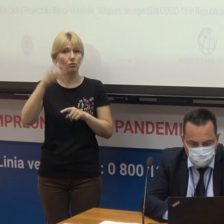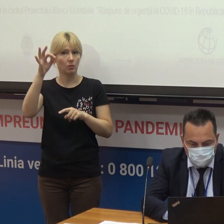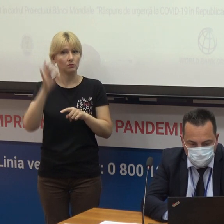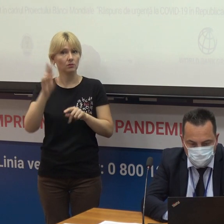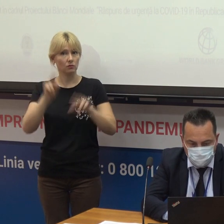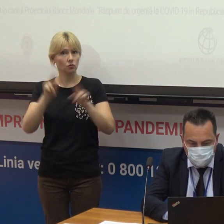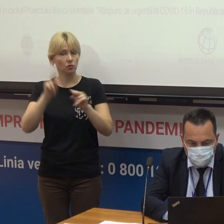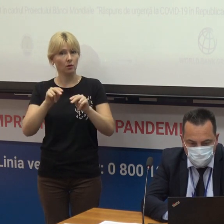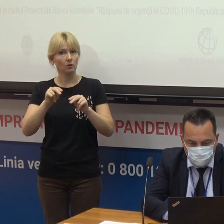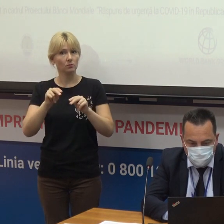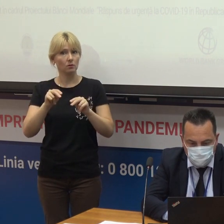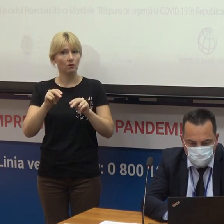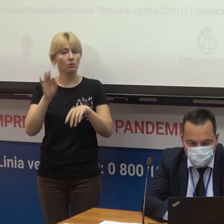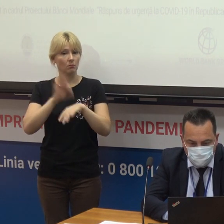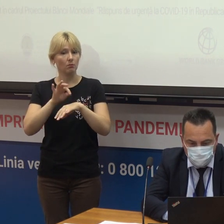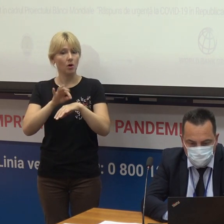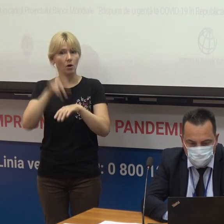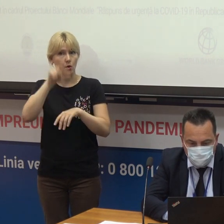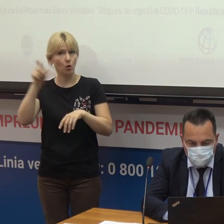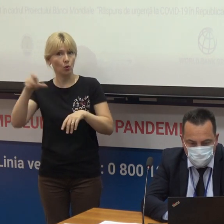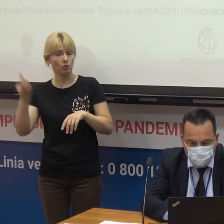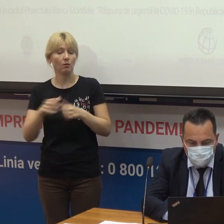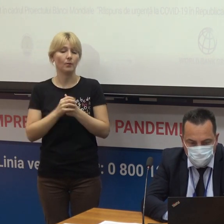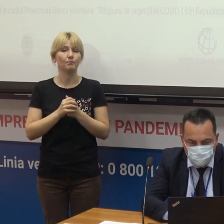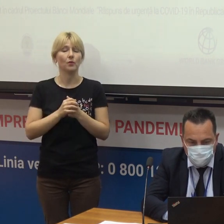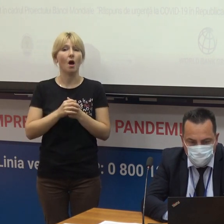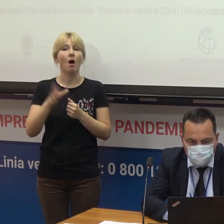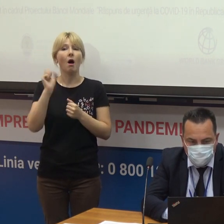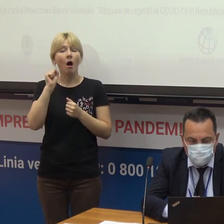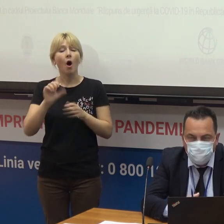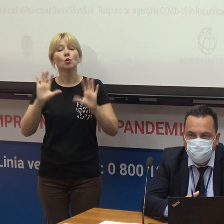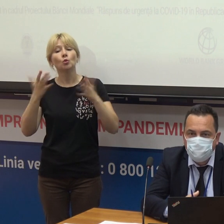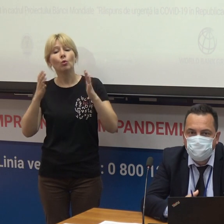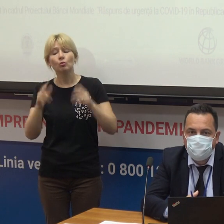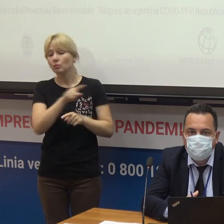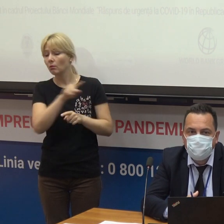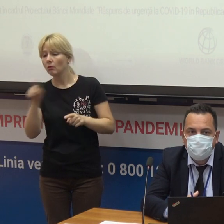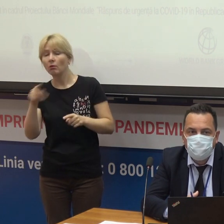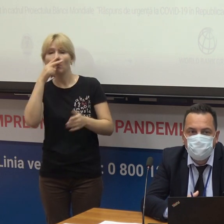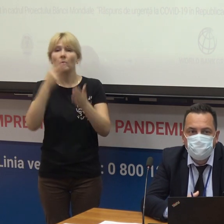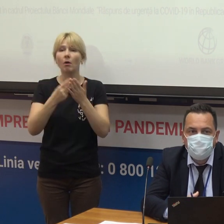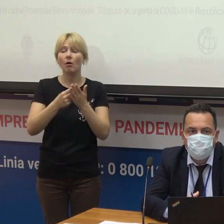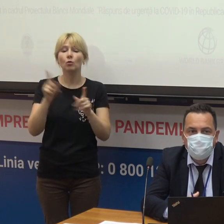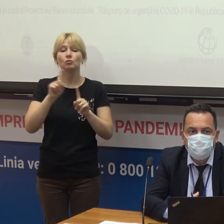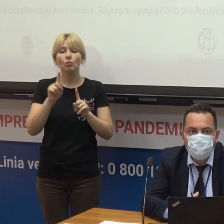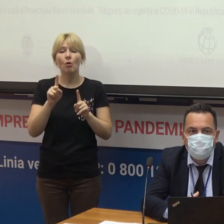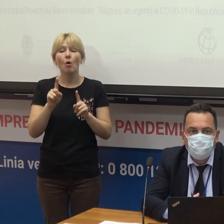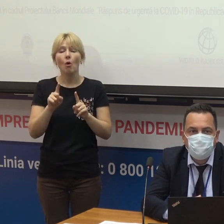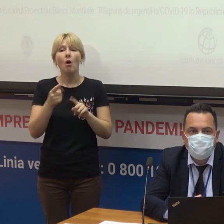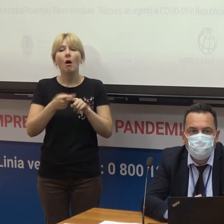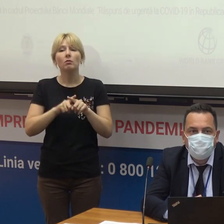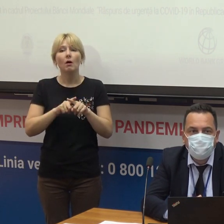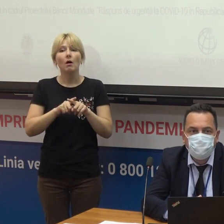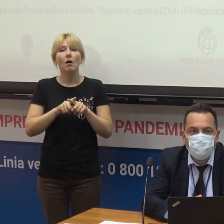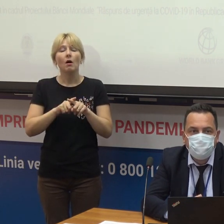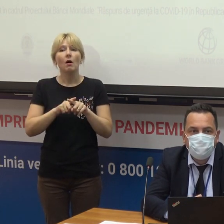40%. Practic, estimările pentru rata bazală de reproducere a cazului ne arată că în momentul de față acest coeficient este